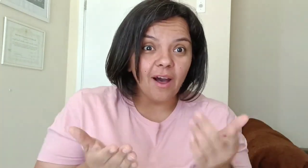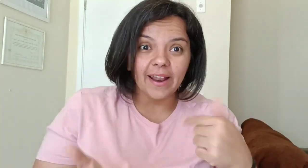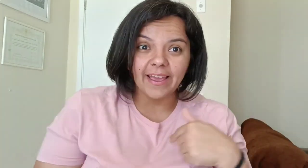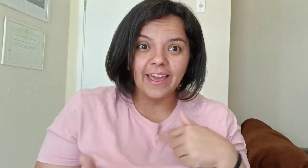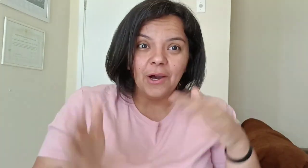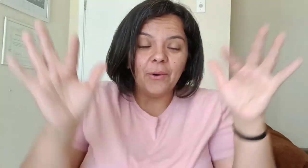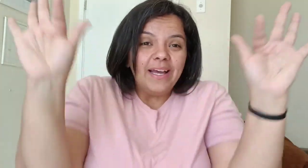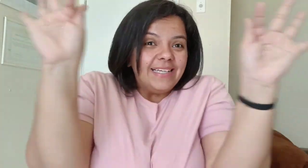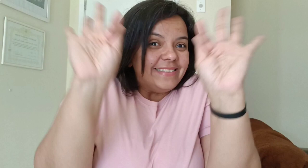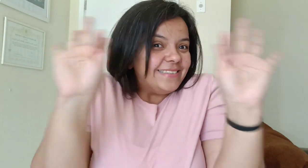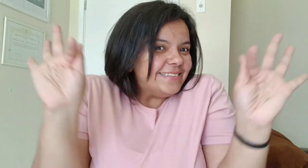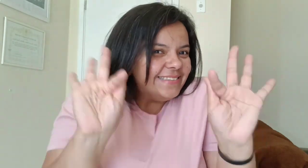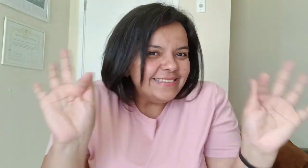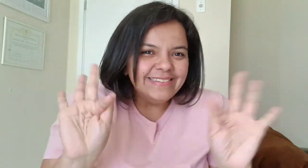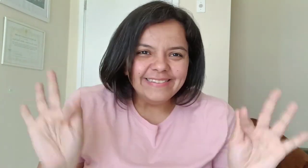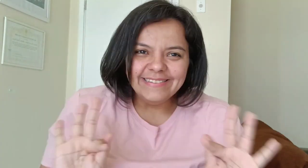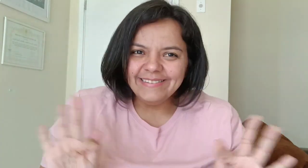Agora eu...